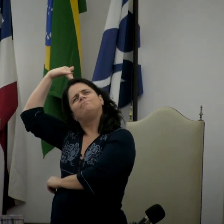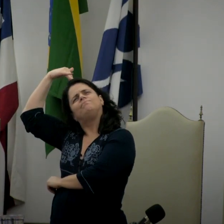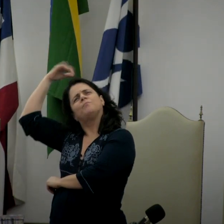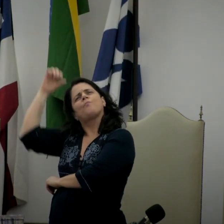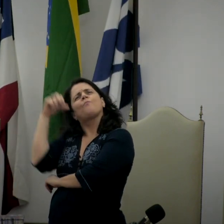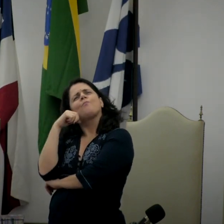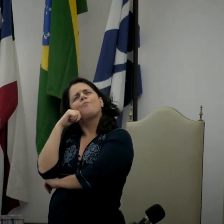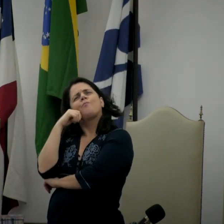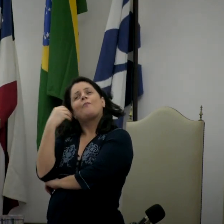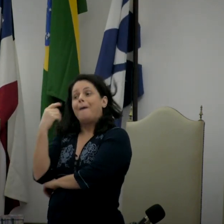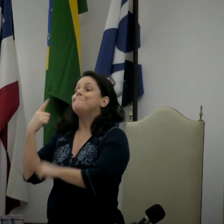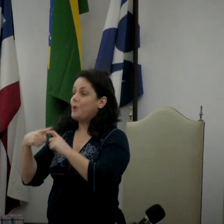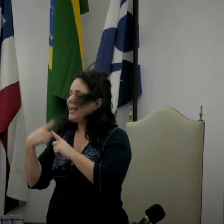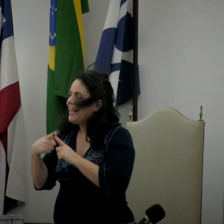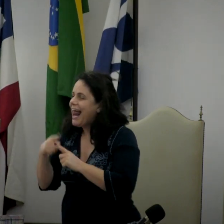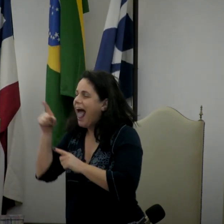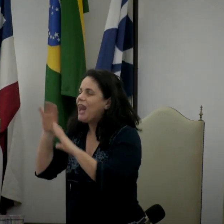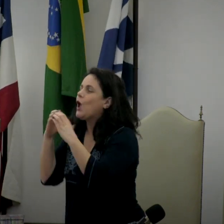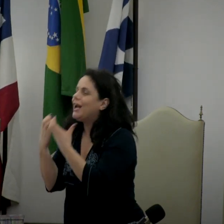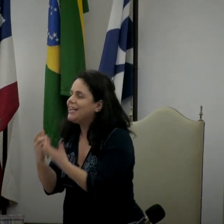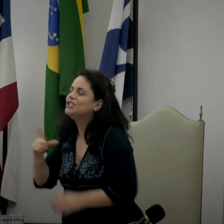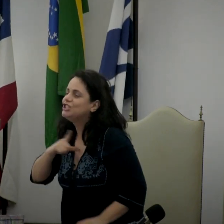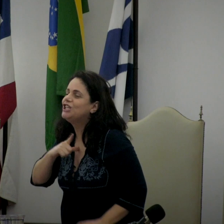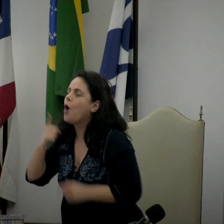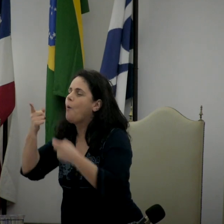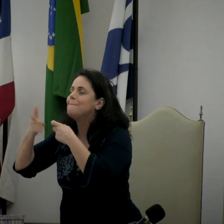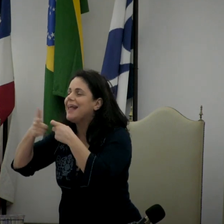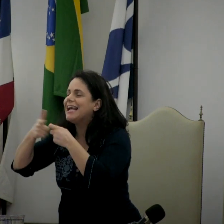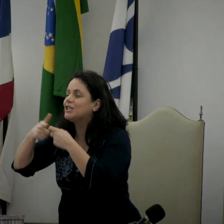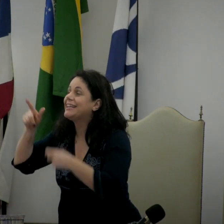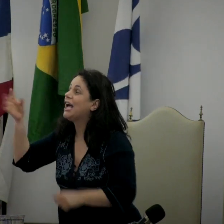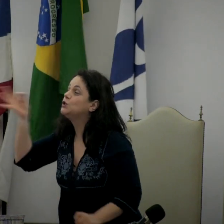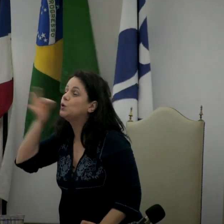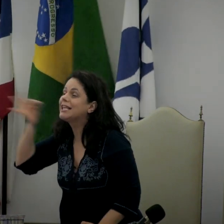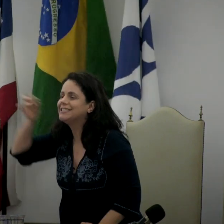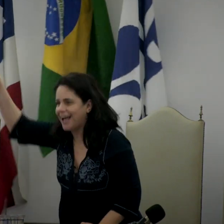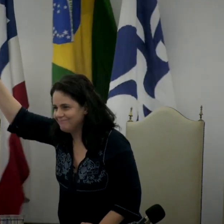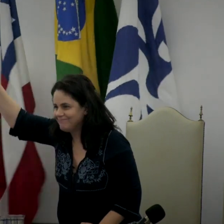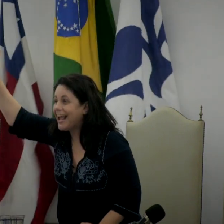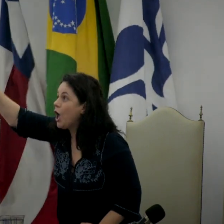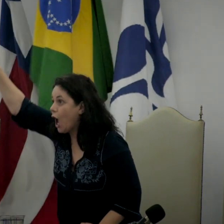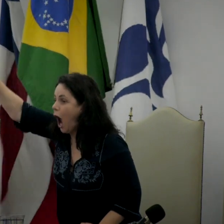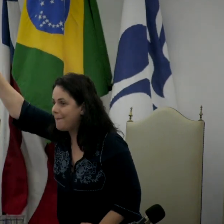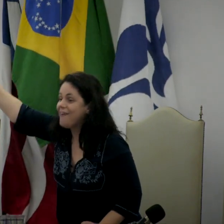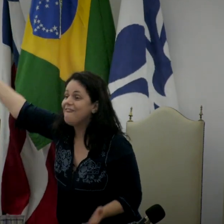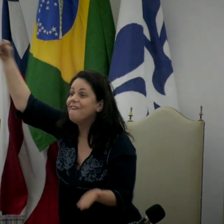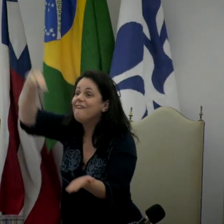nada. Eu estava só dentro de mim pensando. Porque lá nesse congresso tinha alguns médicos